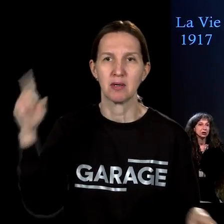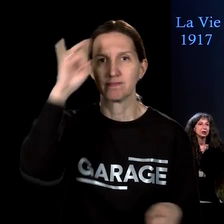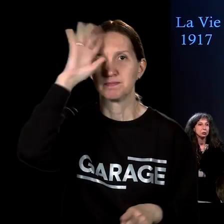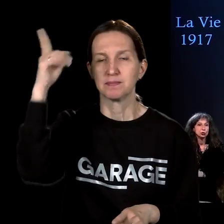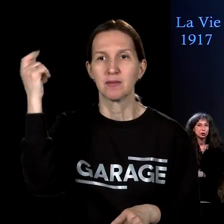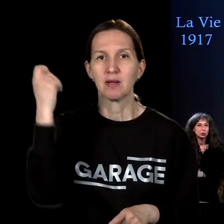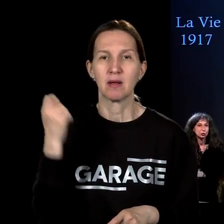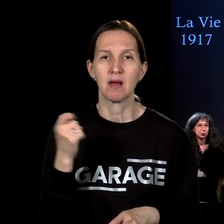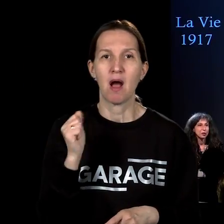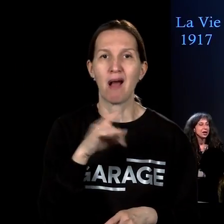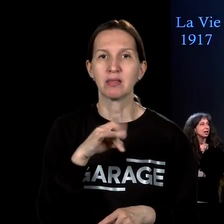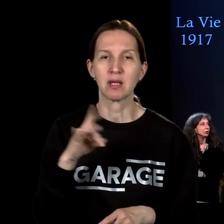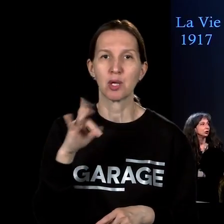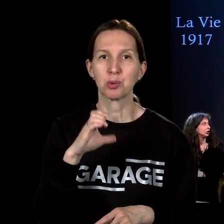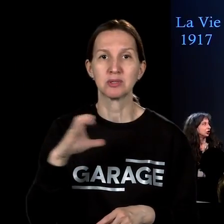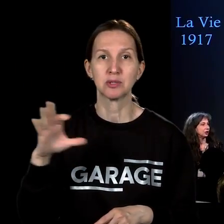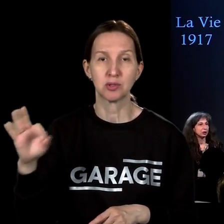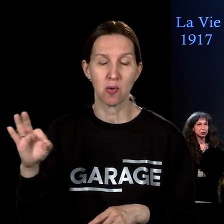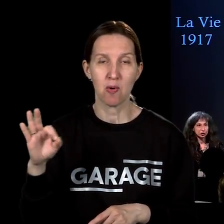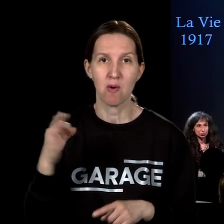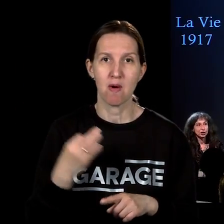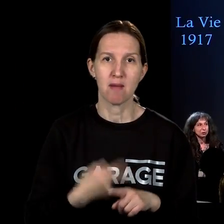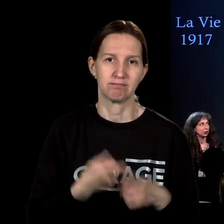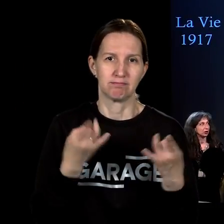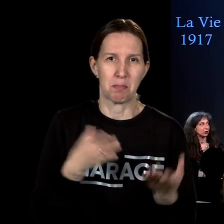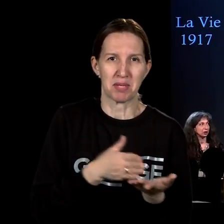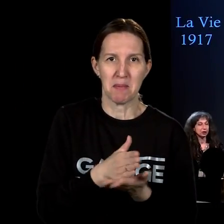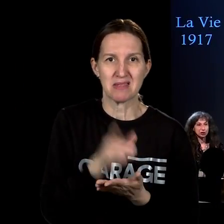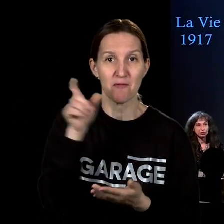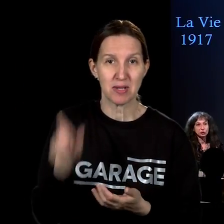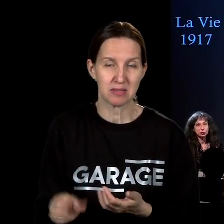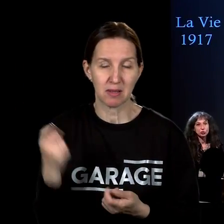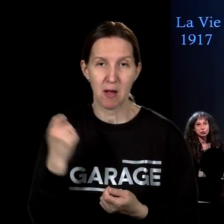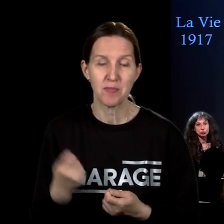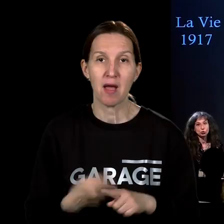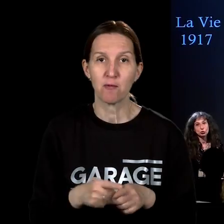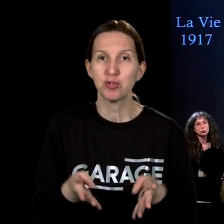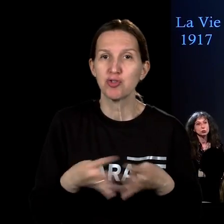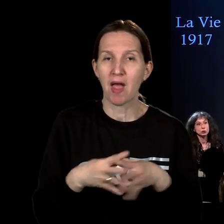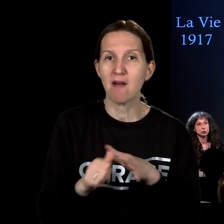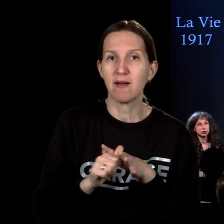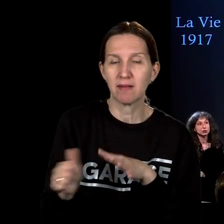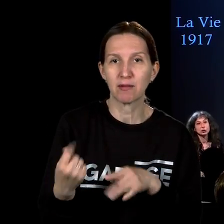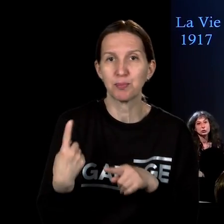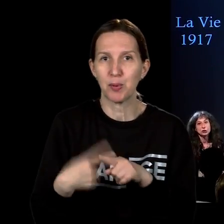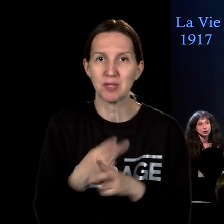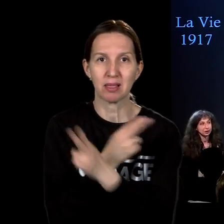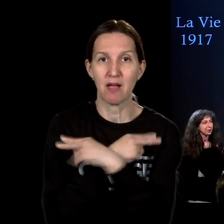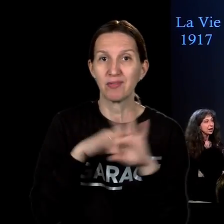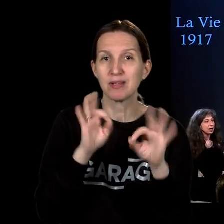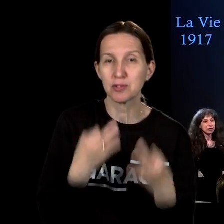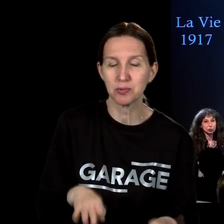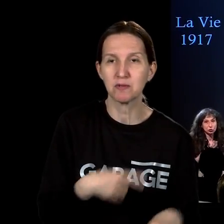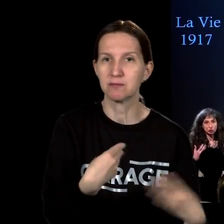знаменитого Анри Таможенника Руссо. И вот это сочетание как бы сразу и авангарда, и наивного искусства, это то, что как бы оказывает на него